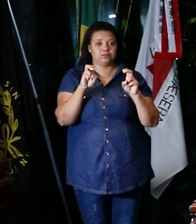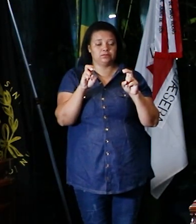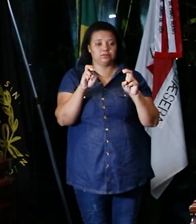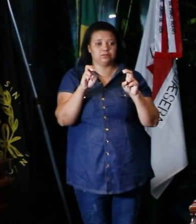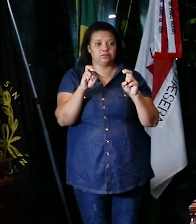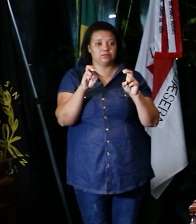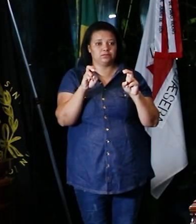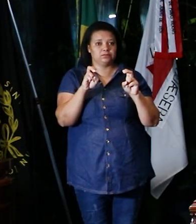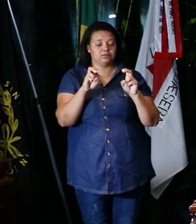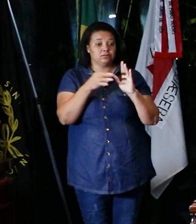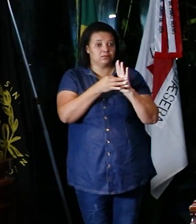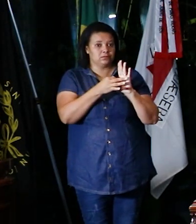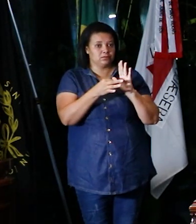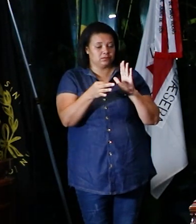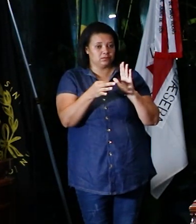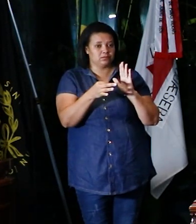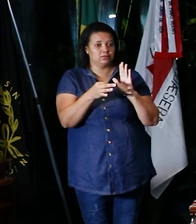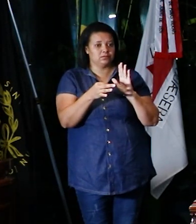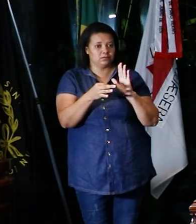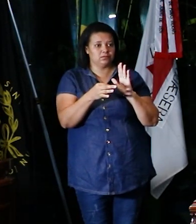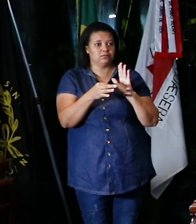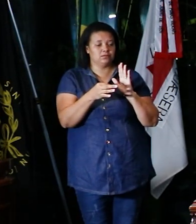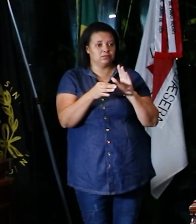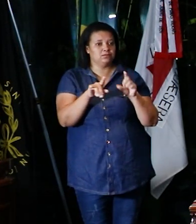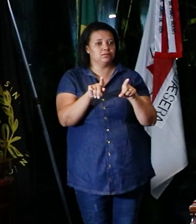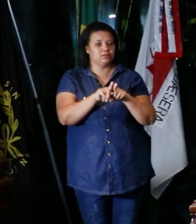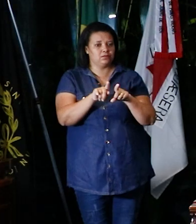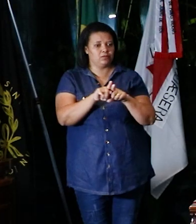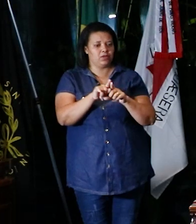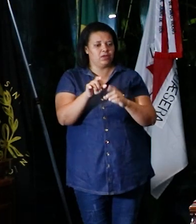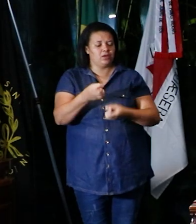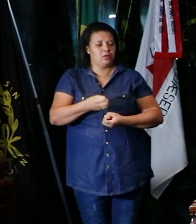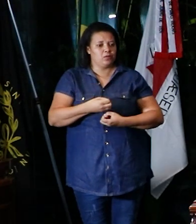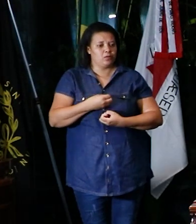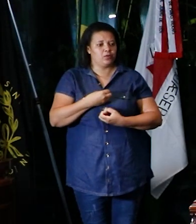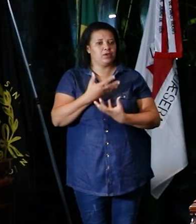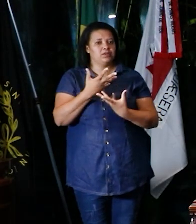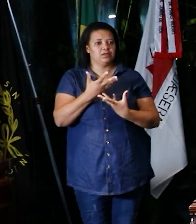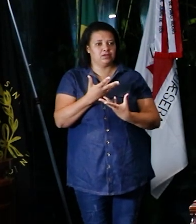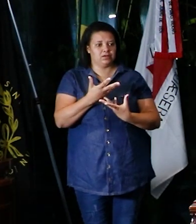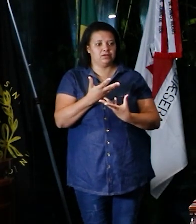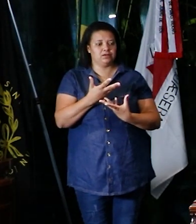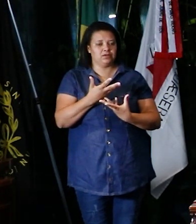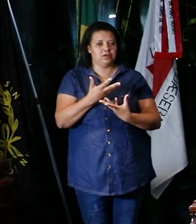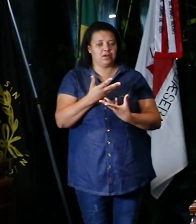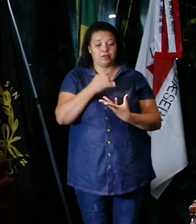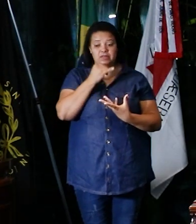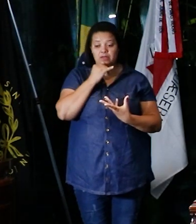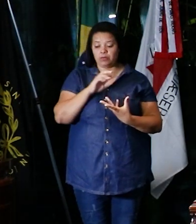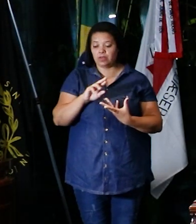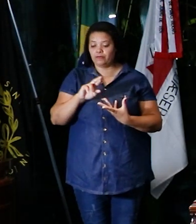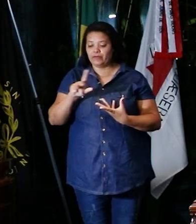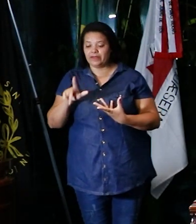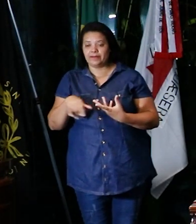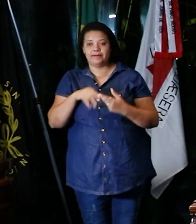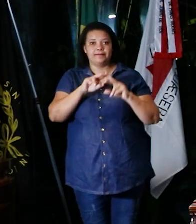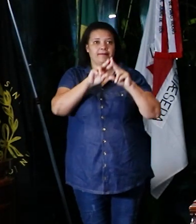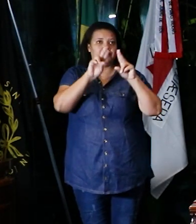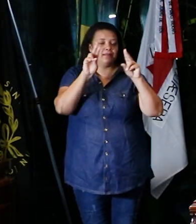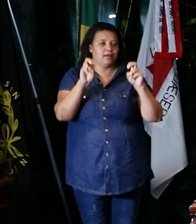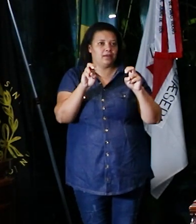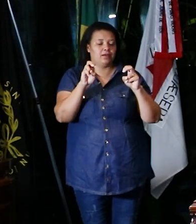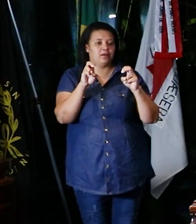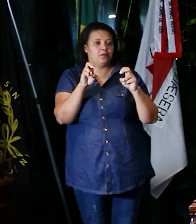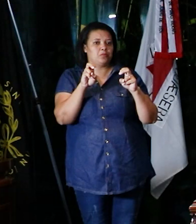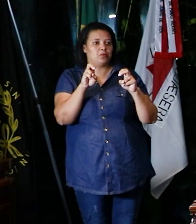que ele trata em crônica, ele trata em poesia. Ele não faz diferença de temas,